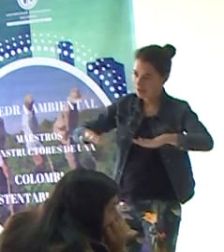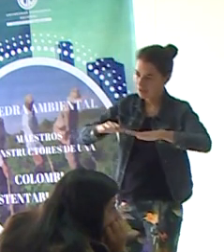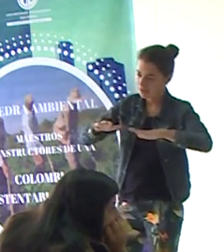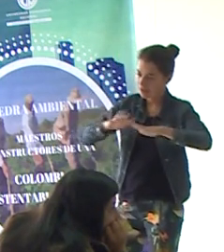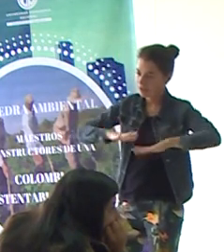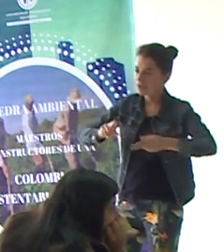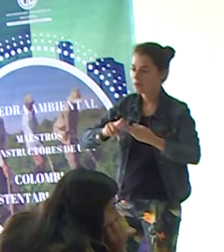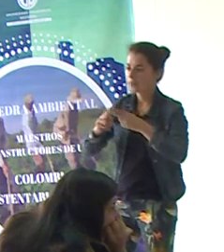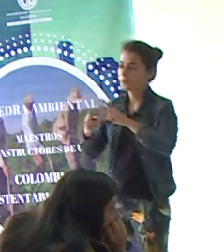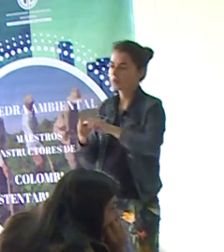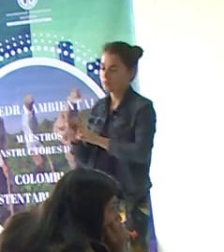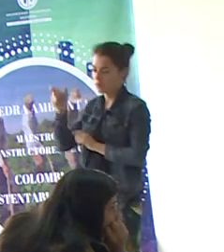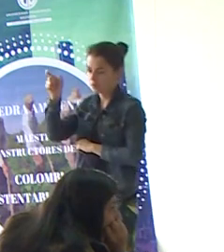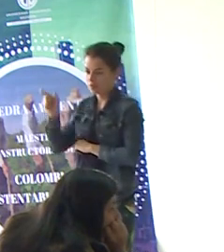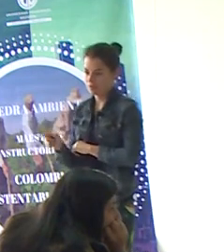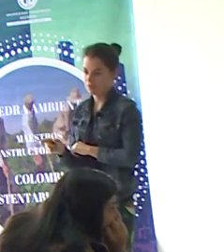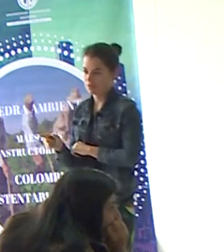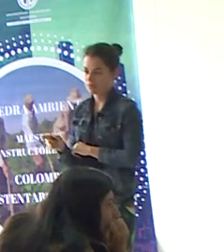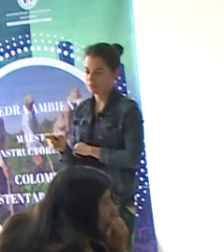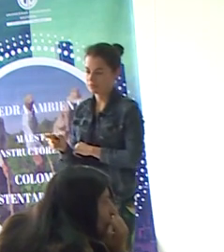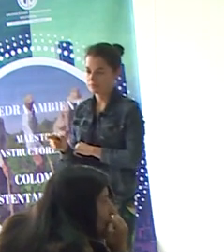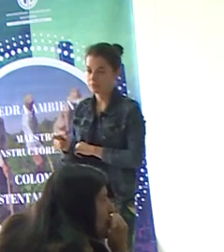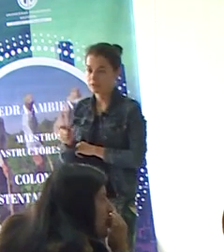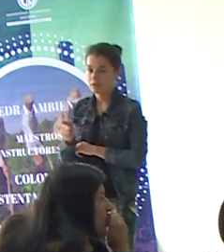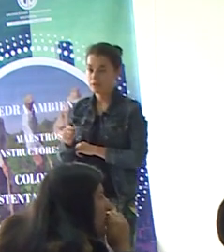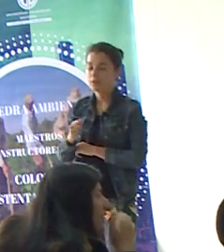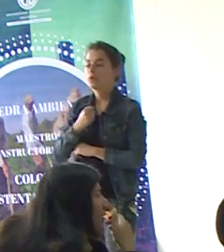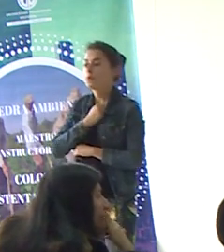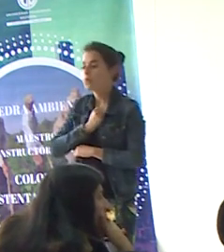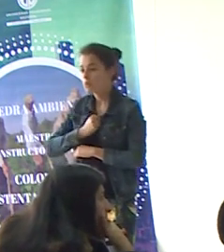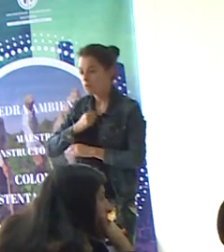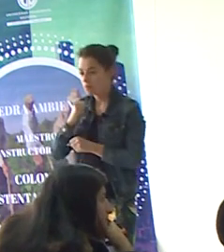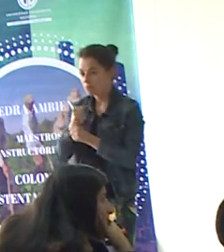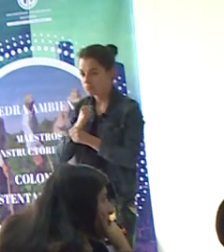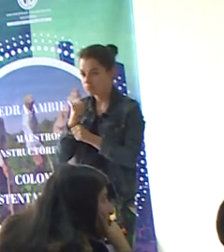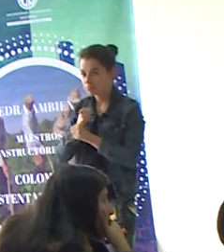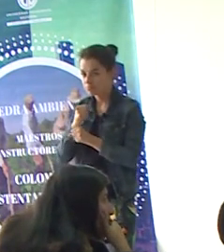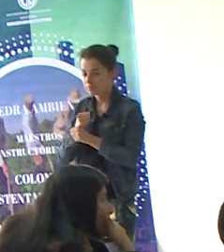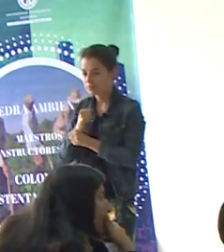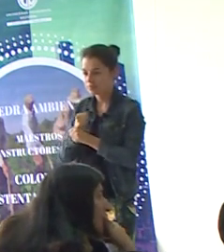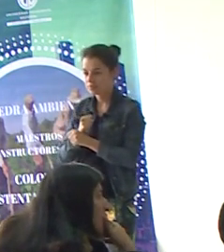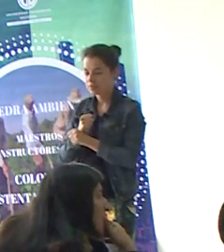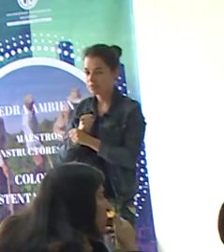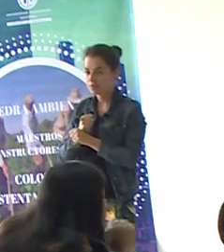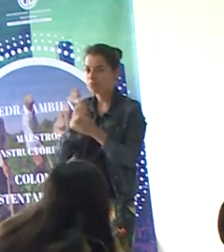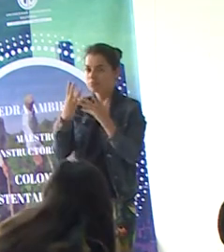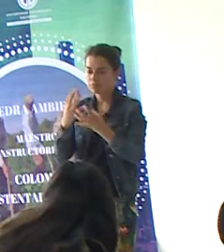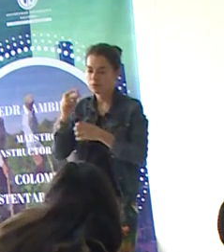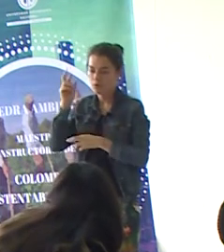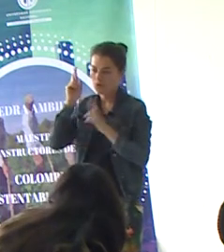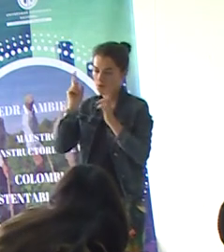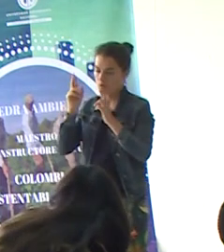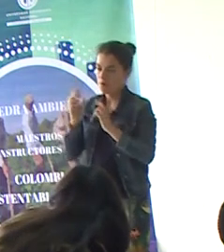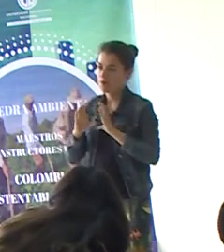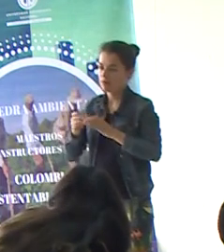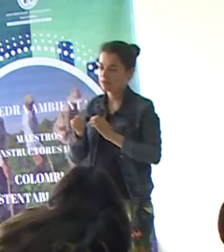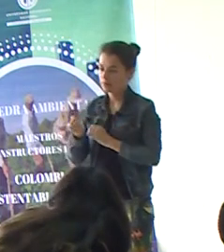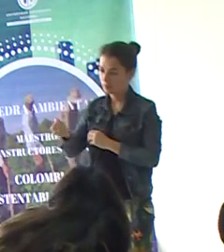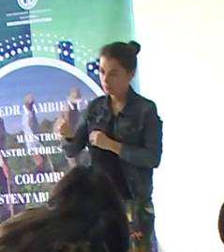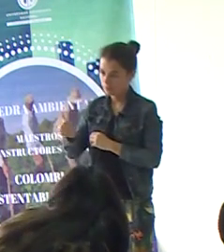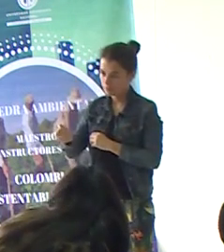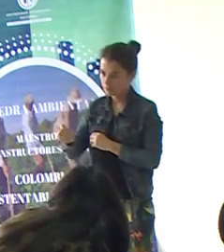individuo y el territorio eso por favor es el trabajo que querríamos que ustedes trajeran para la siguiente sesión